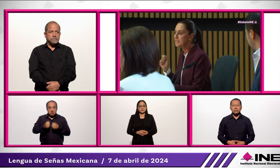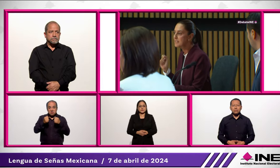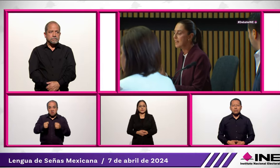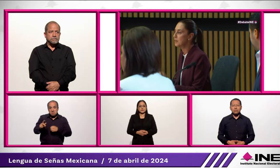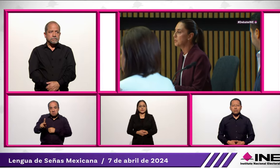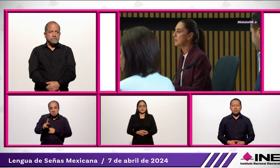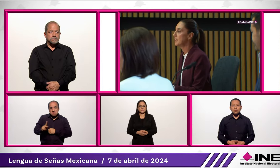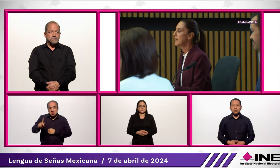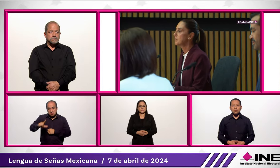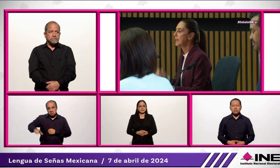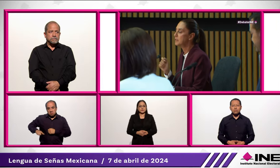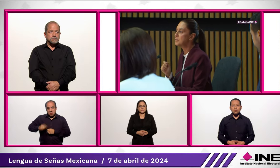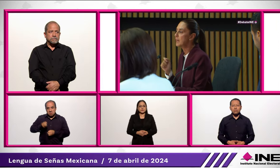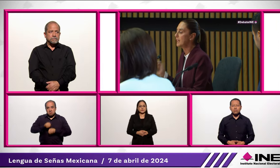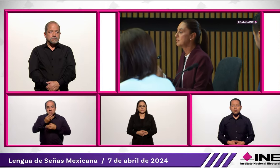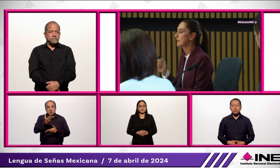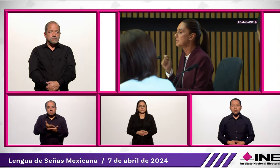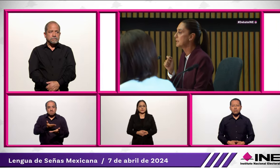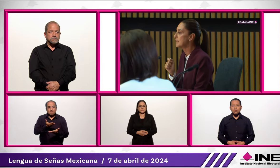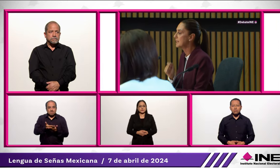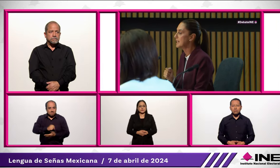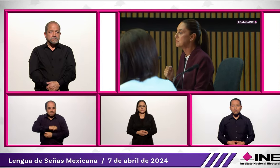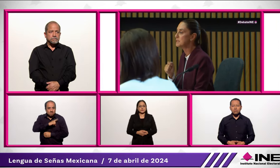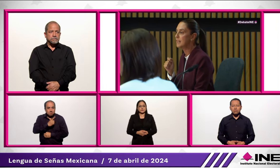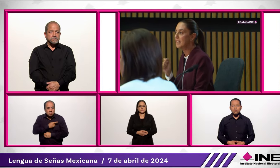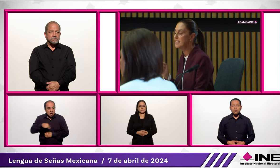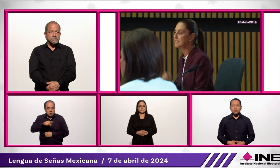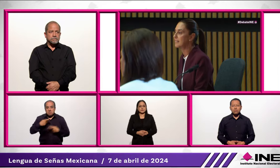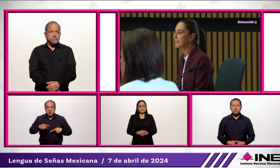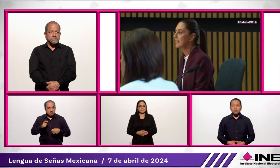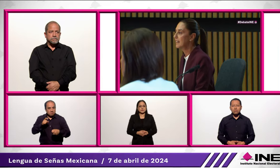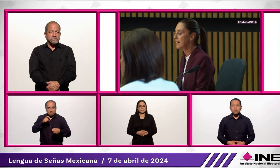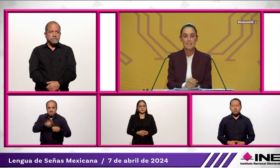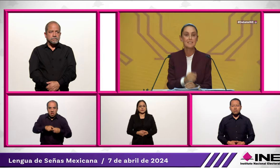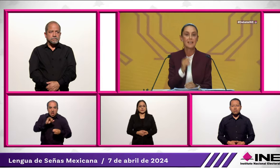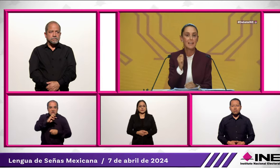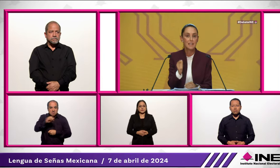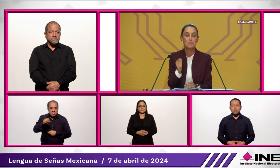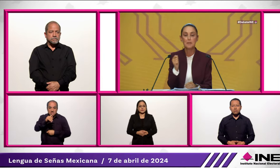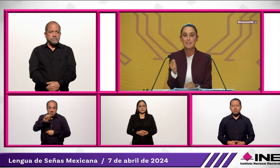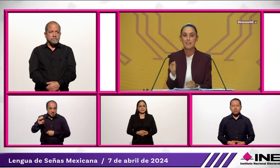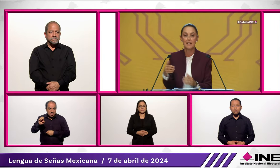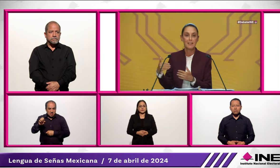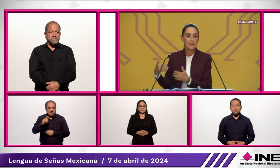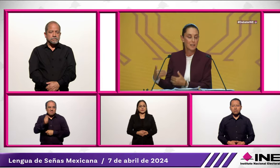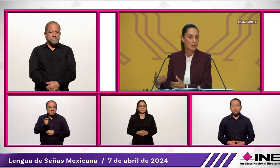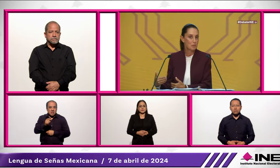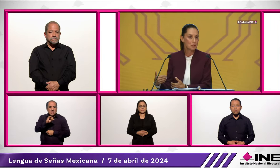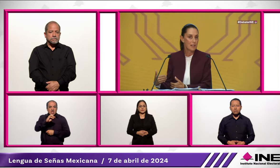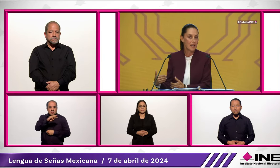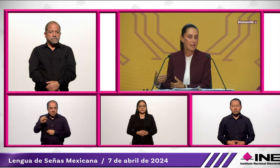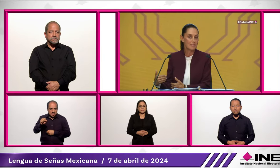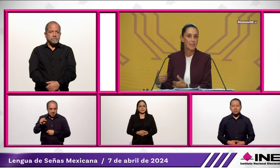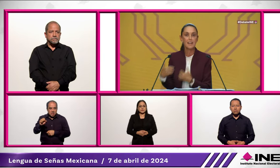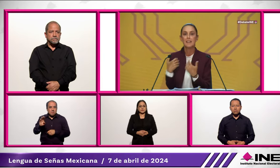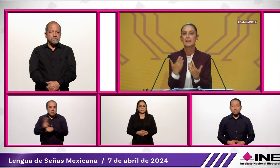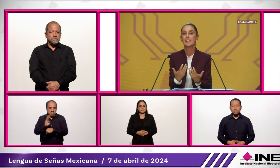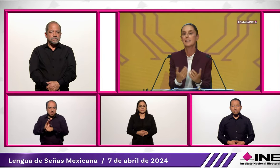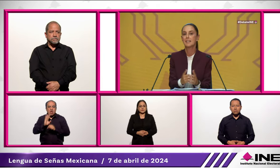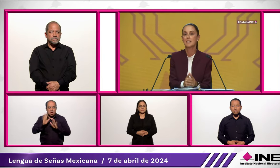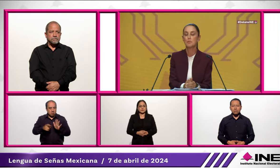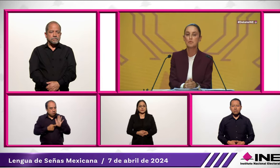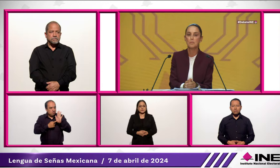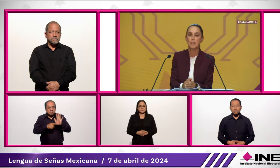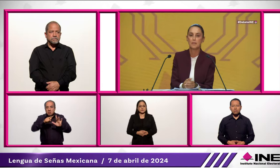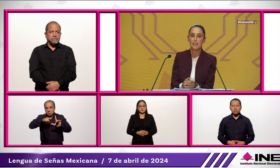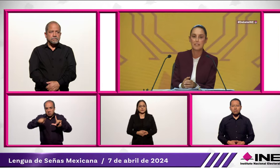que ofrece salud para todos aquellos que no tienen IMSS e ISSSTE, que es el IMSS Bienestar, y ya mostré la gráfica de